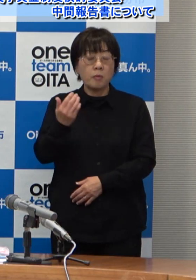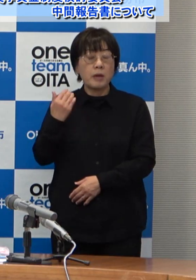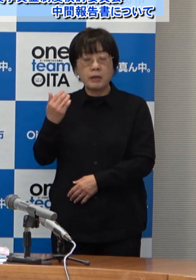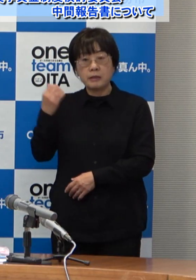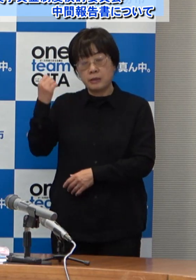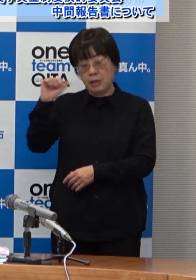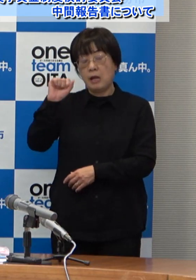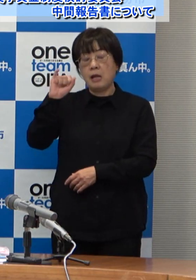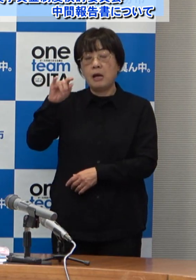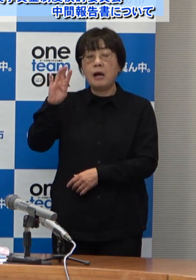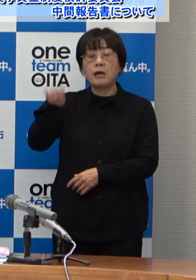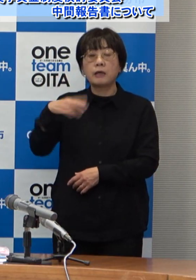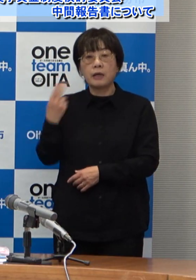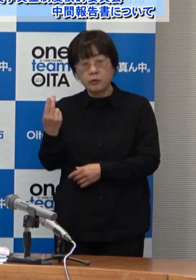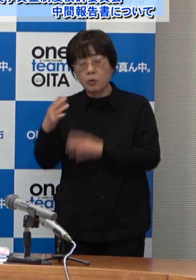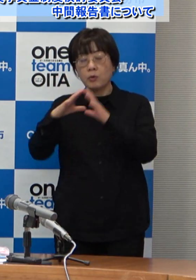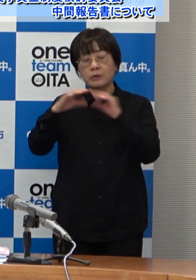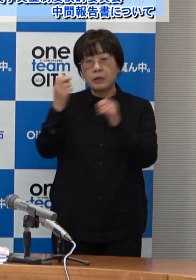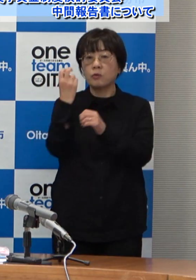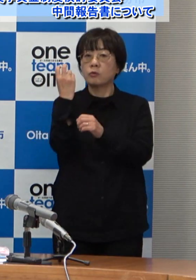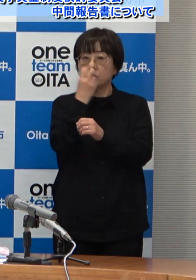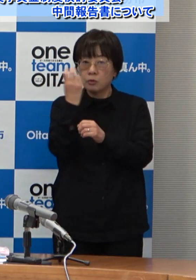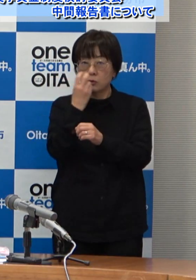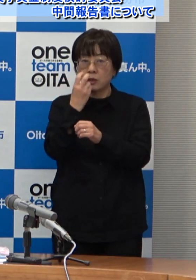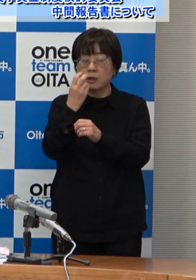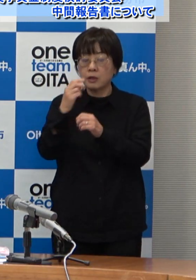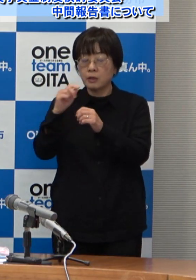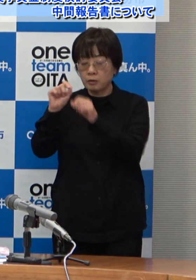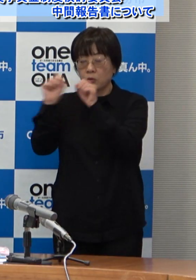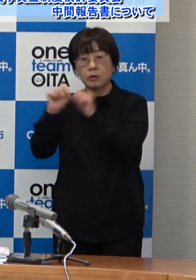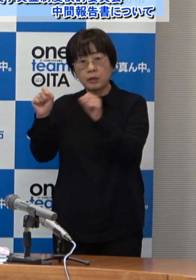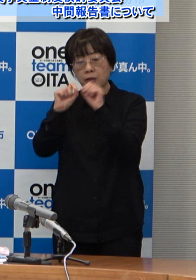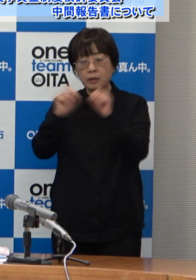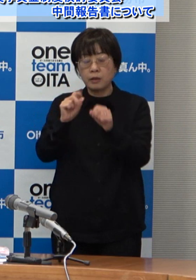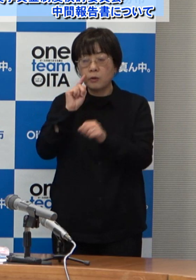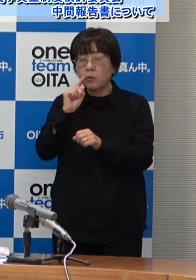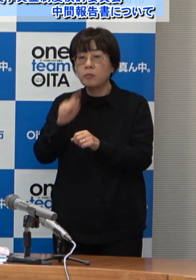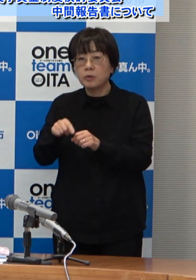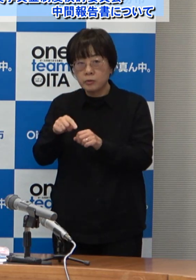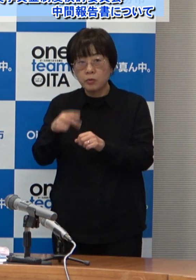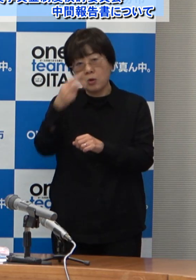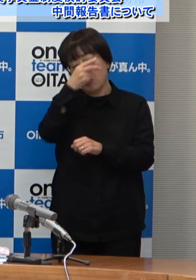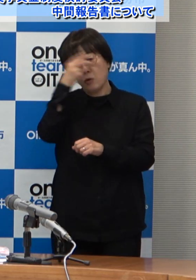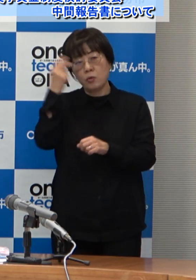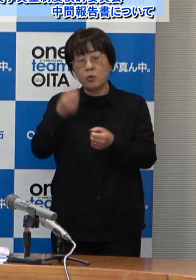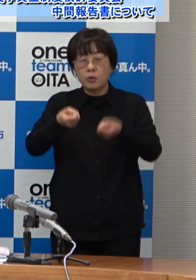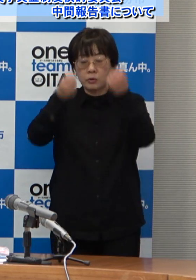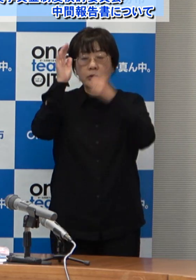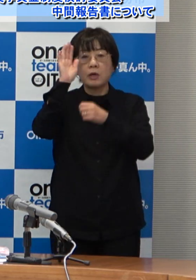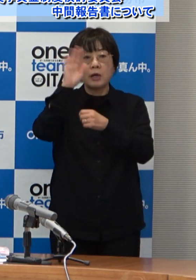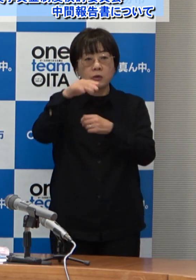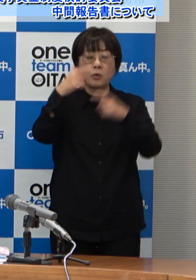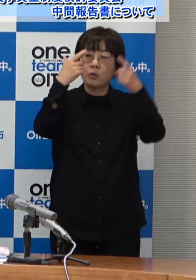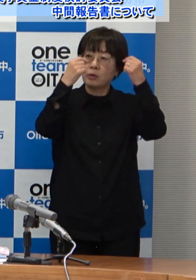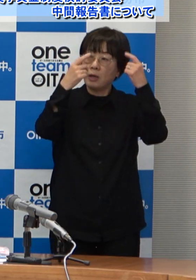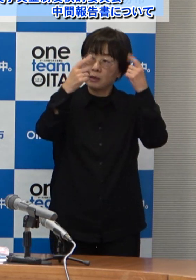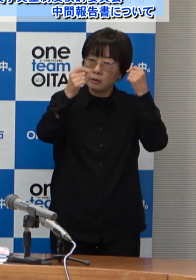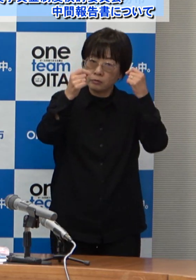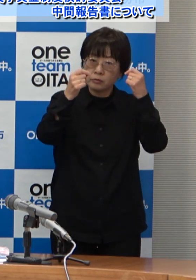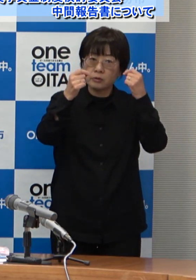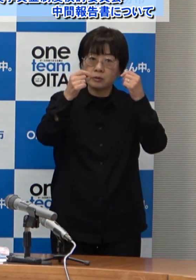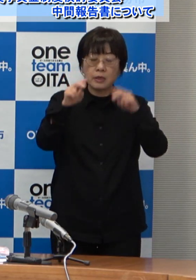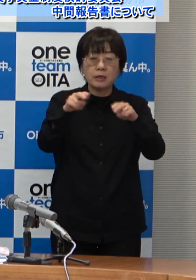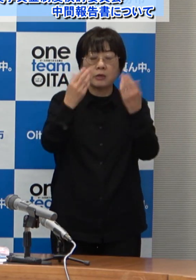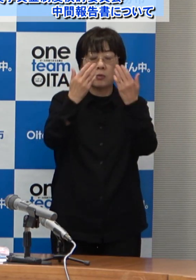もあるいは全国的な調査でも高校卒業で先週学校あるいは大学に行かれる方の5割以上が